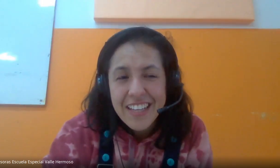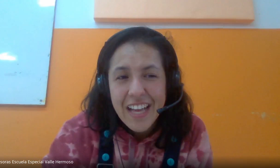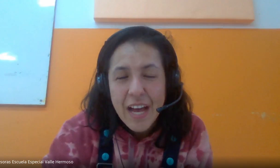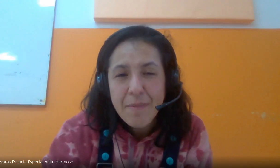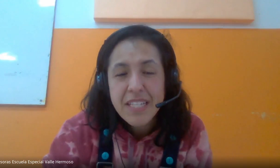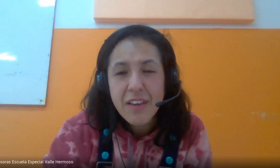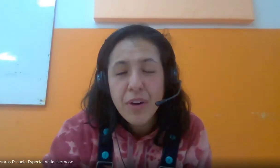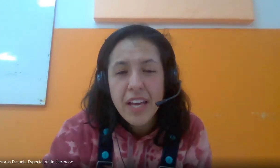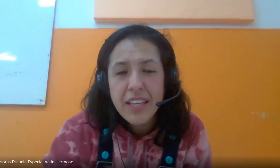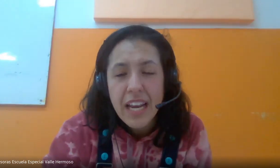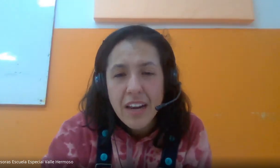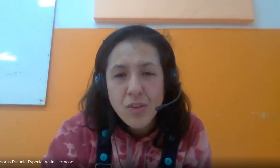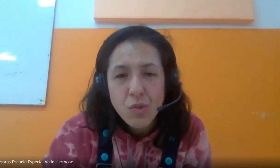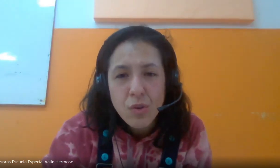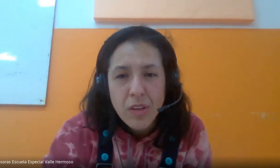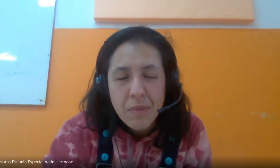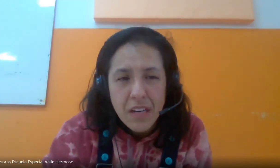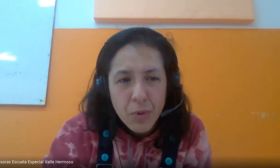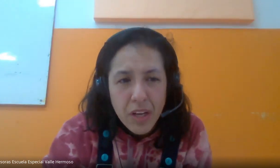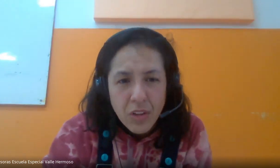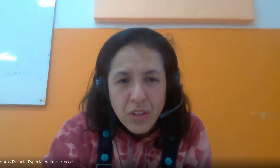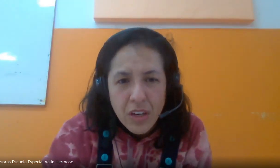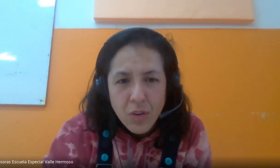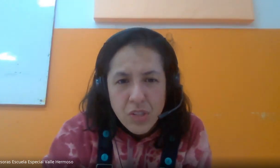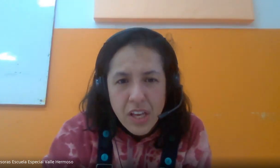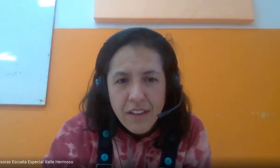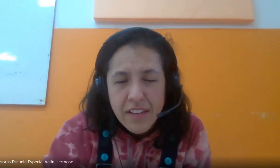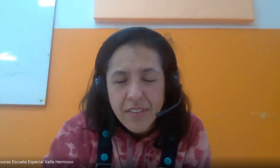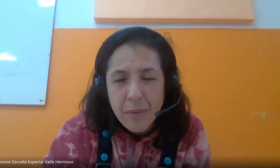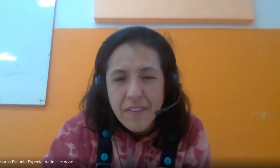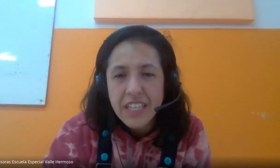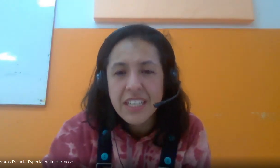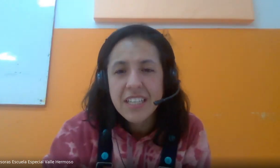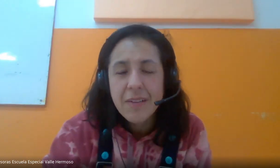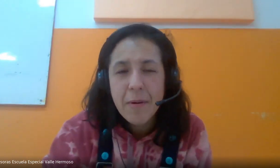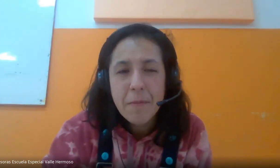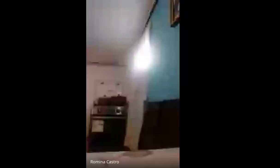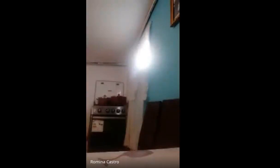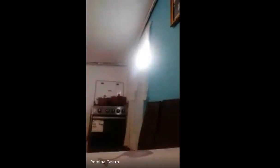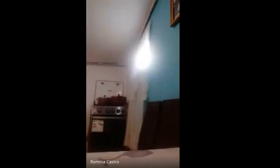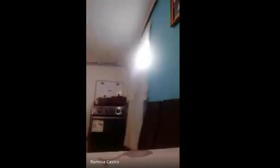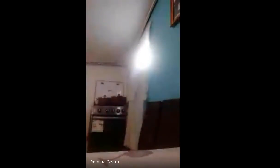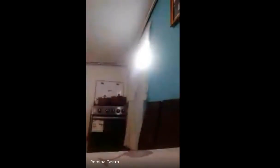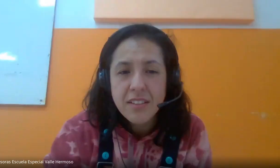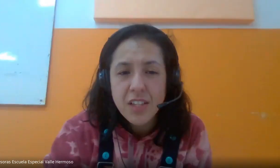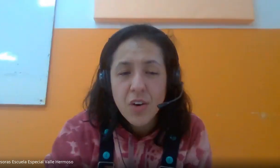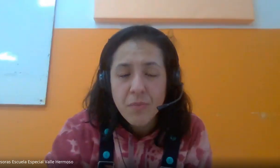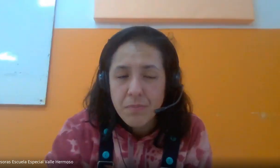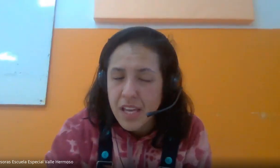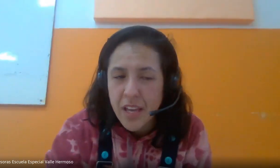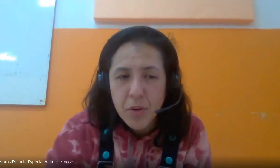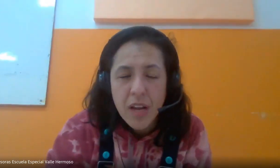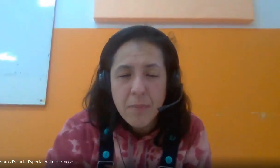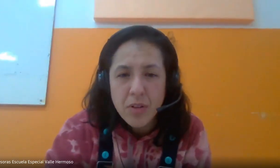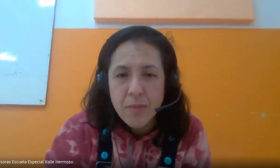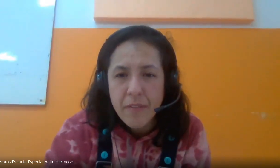ver. Ahí parece que fue, ahí está el Alonso también buscando otras cosas. A ver, vamos a ver. Vamos a esperar a lo que vuelva, y si no, seguimos con la próxima. Vamos